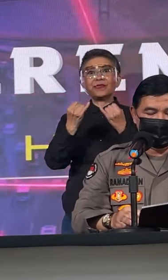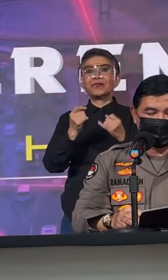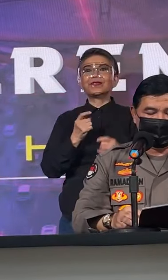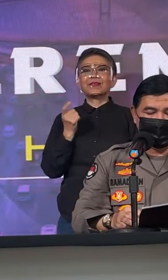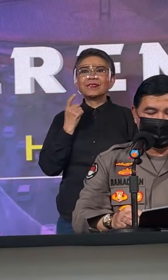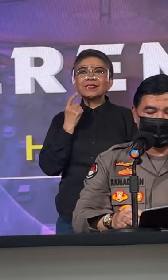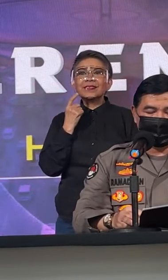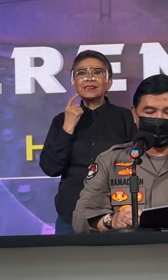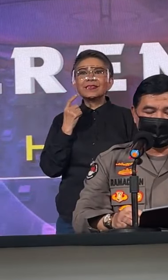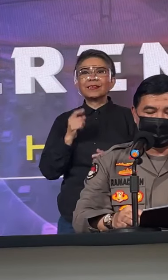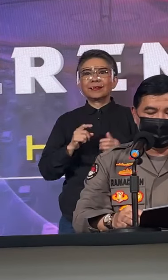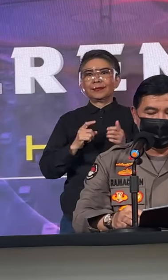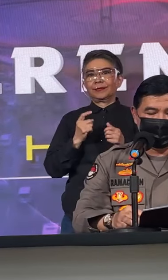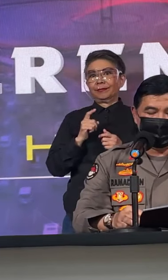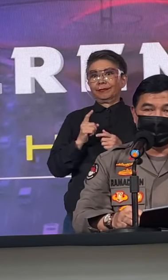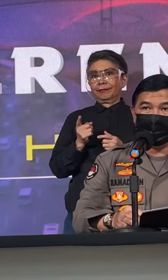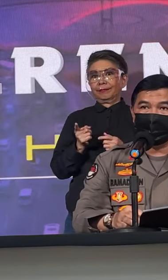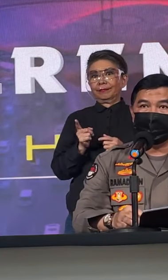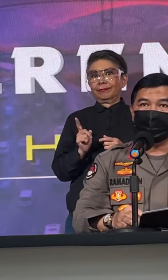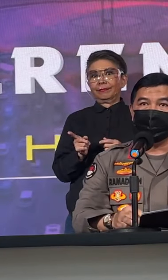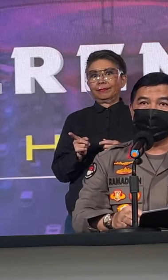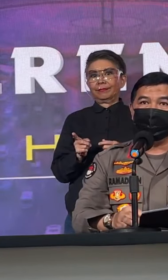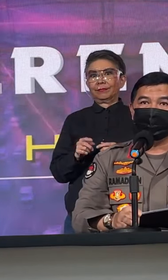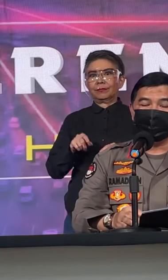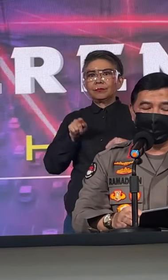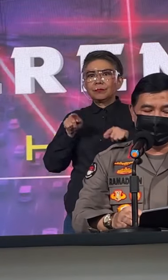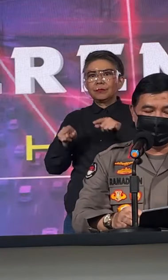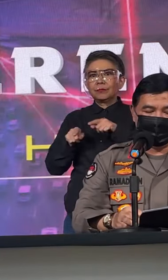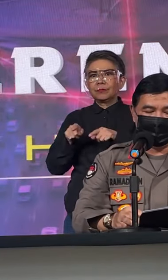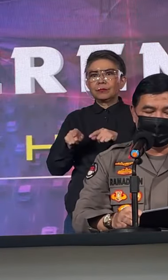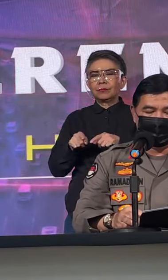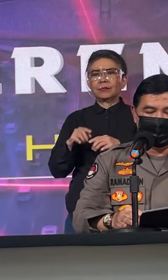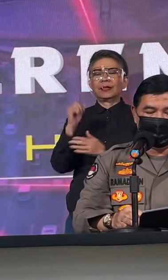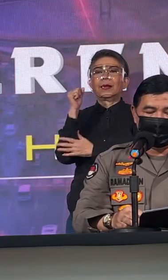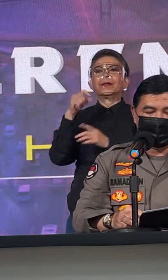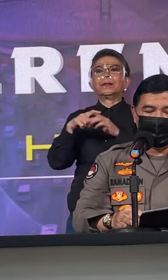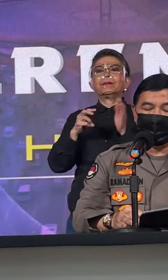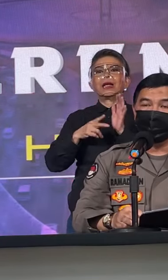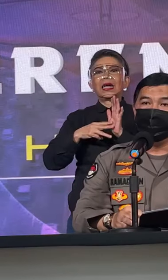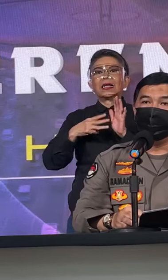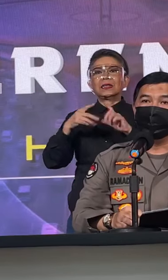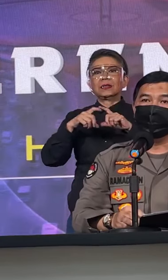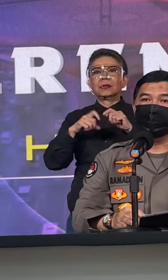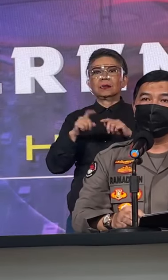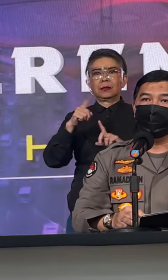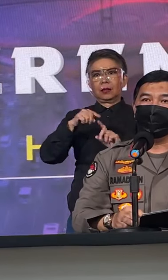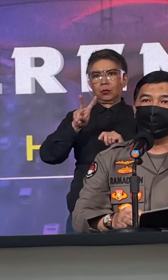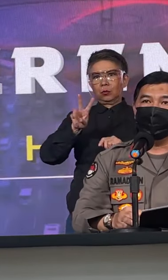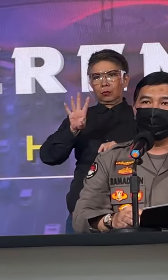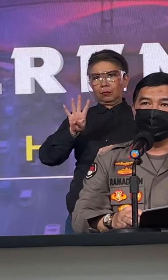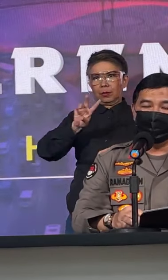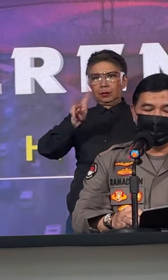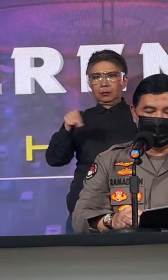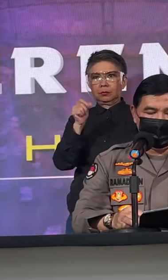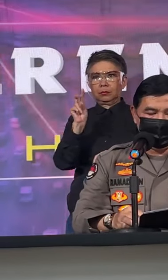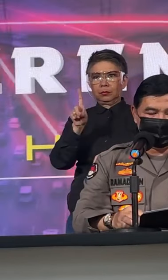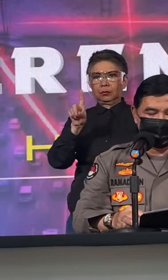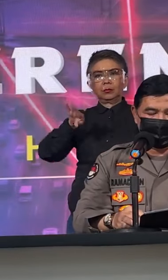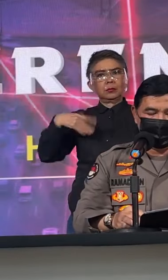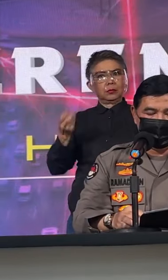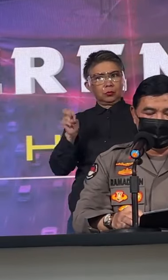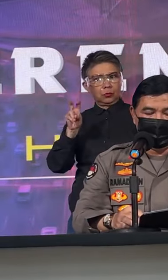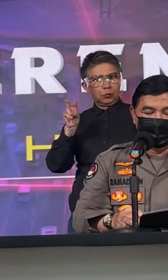Informasi pertama terkait dengan gangguan Kamtibmas tanggal 24 Januari